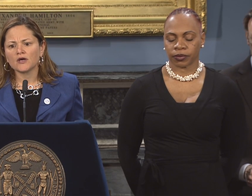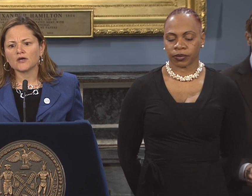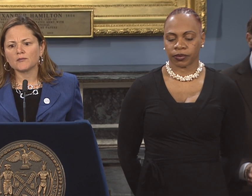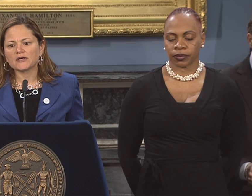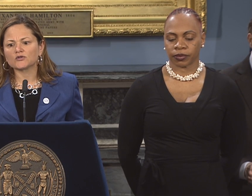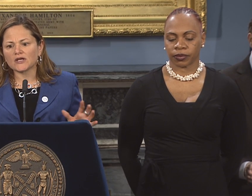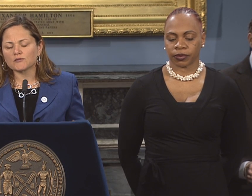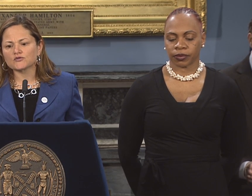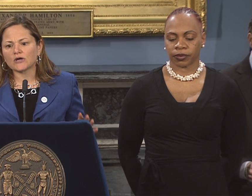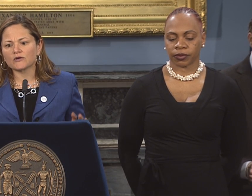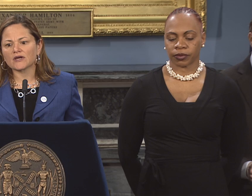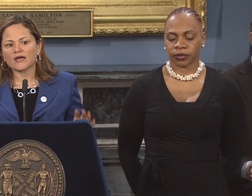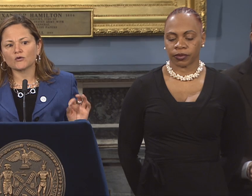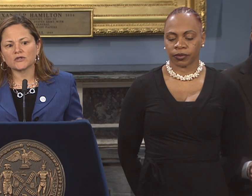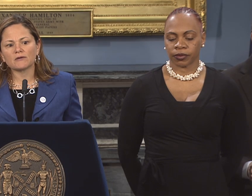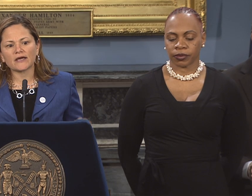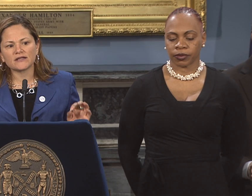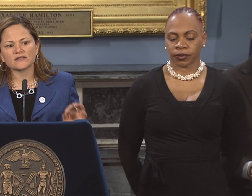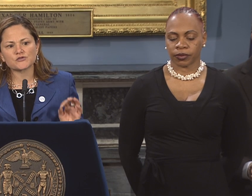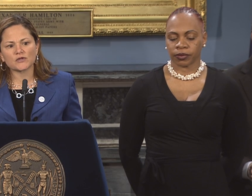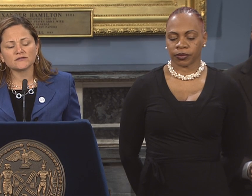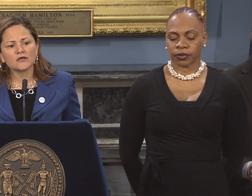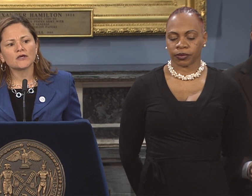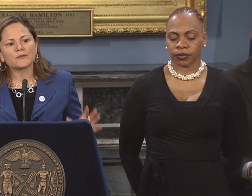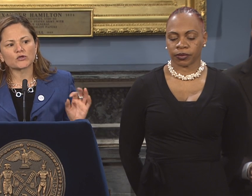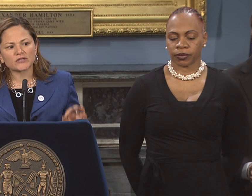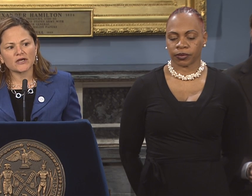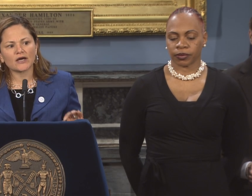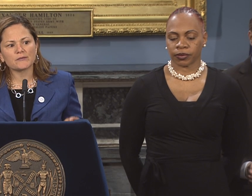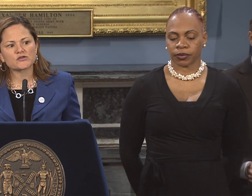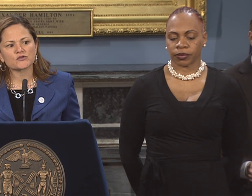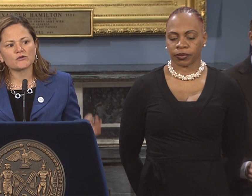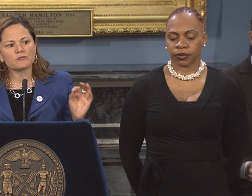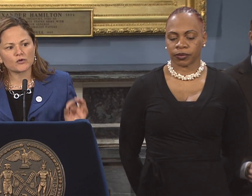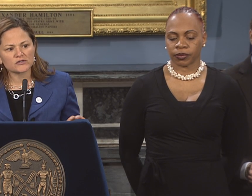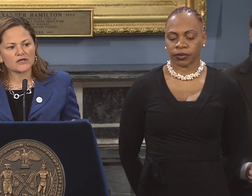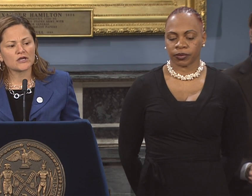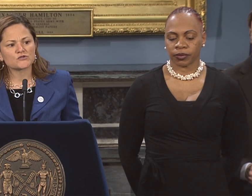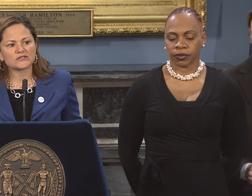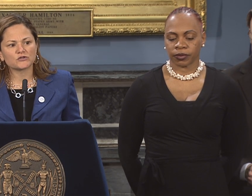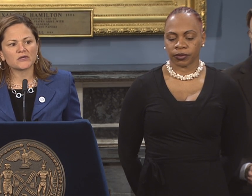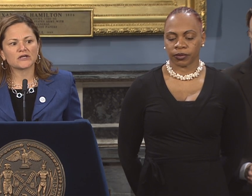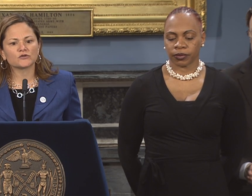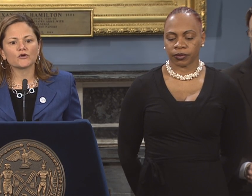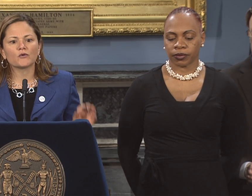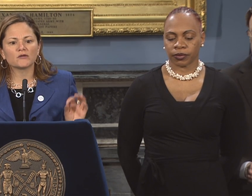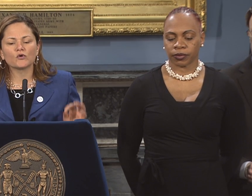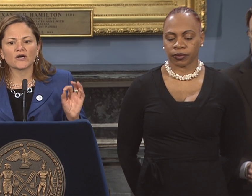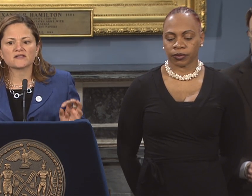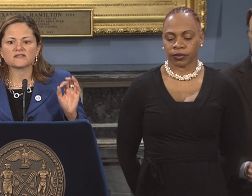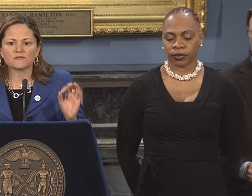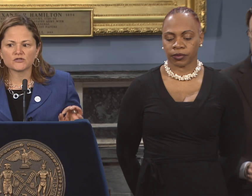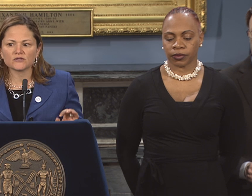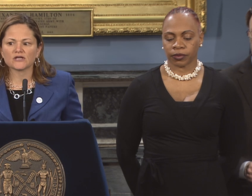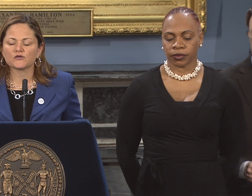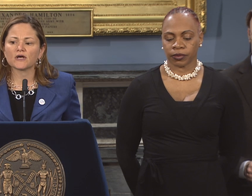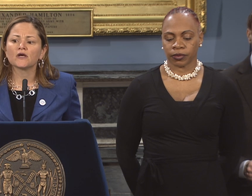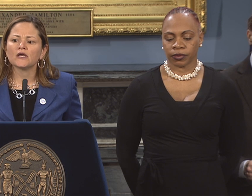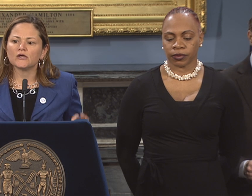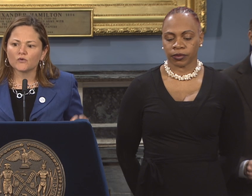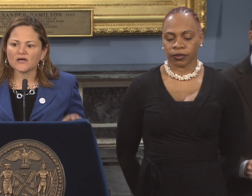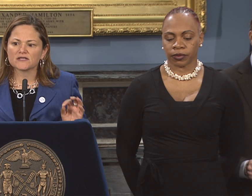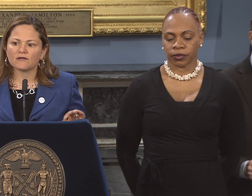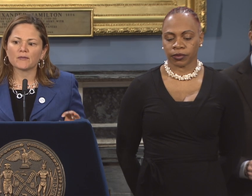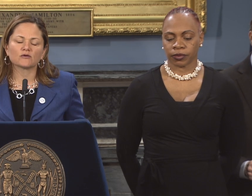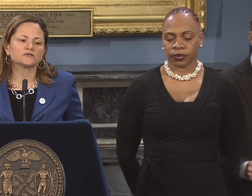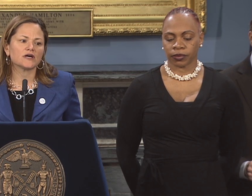311, pero tenemos una orden ejecutiva en esta ciudad que protege a las personas, no importa su estatus migratorio, pueden buscar servicios de la ciudad